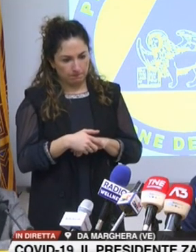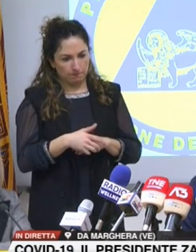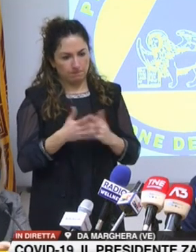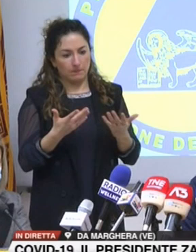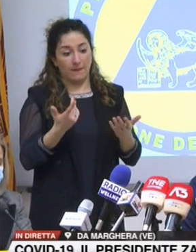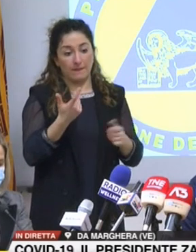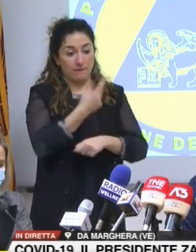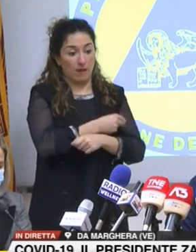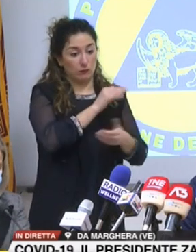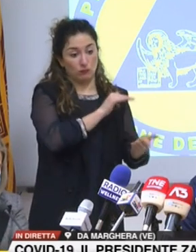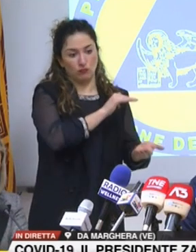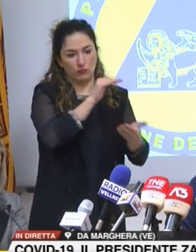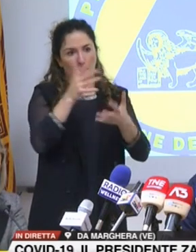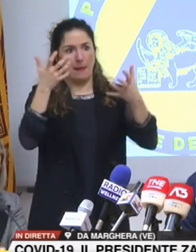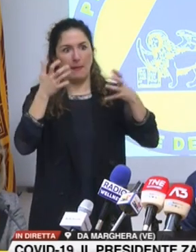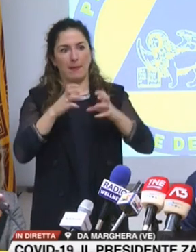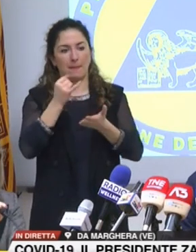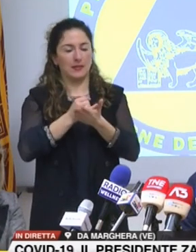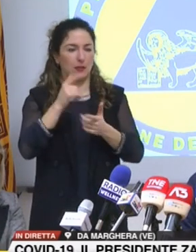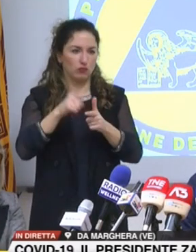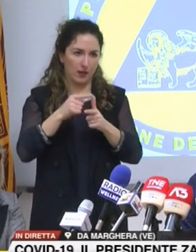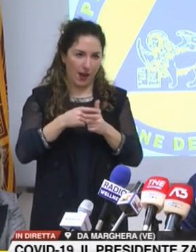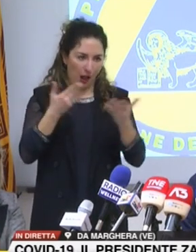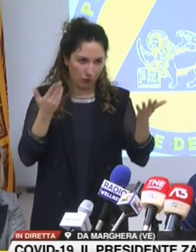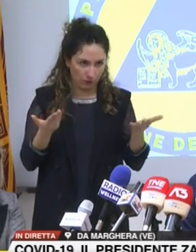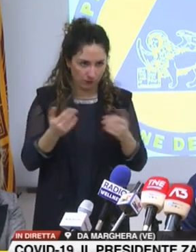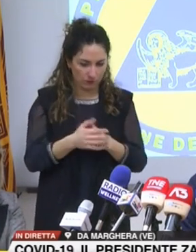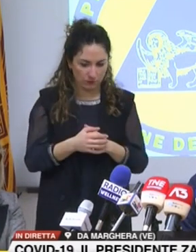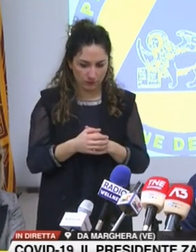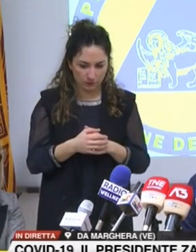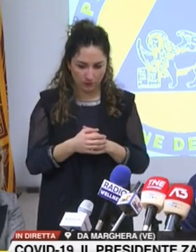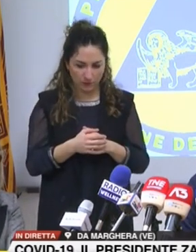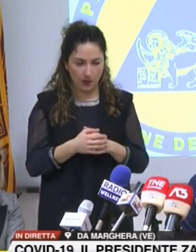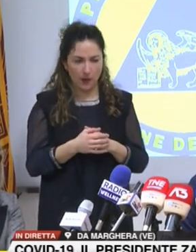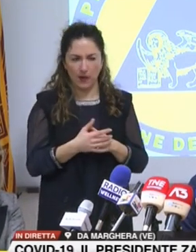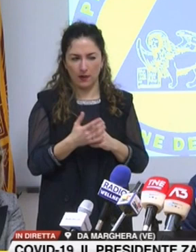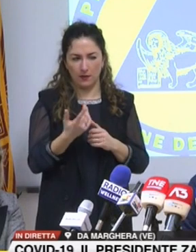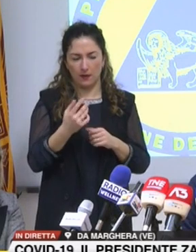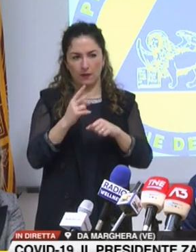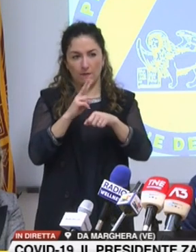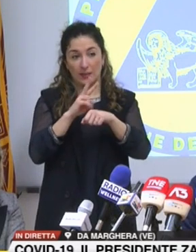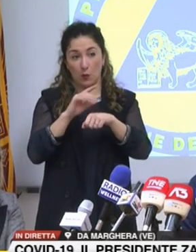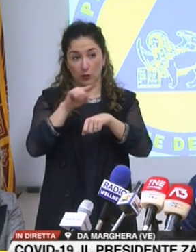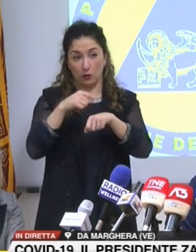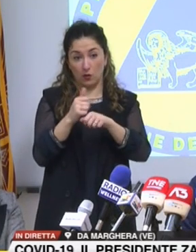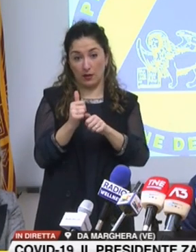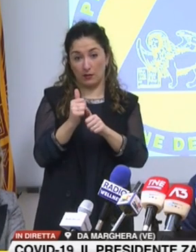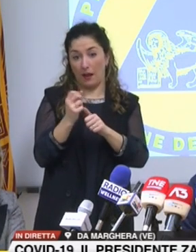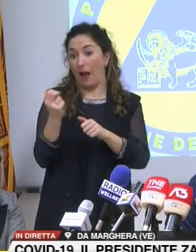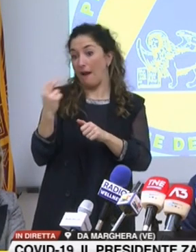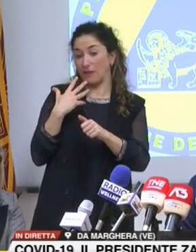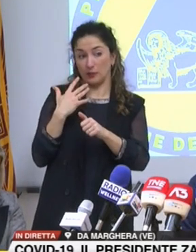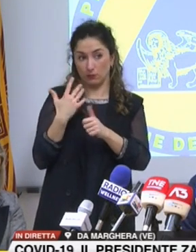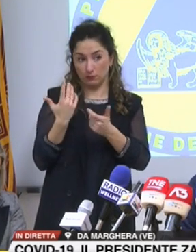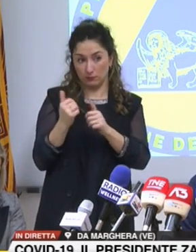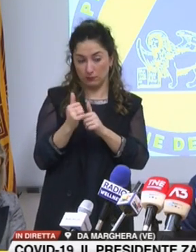vaccino che noi abbiamo avuto a metà gennaio. Se ricordate, noi abbiamo avuto, con un preavviso di 24 ore, 48 quasi, il